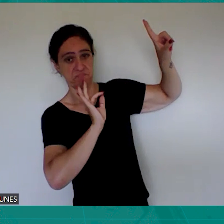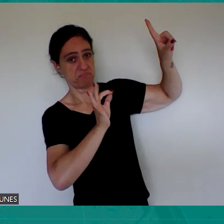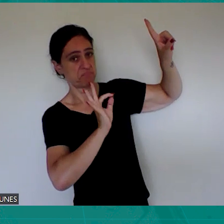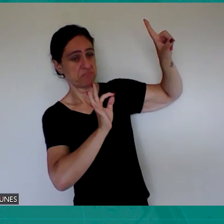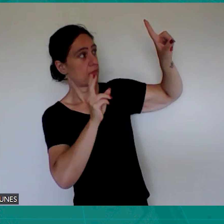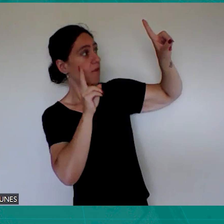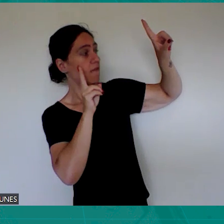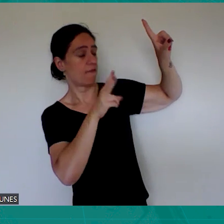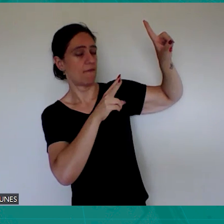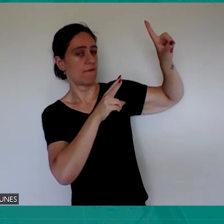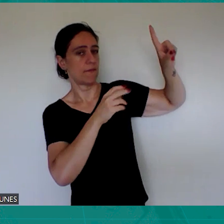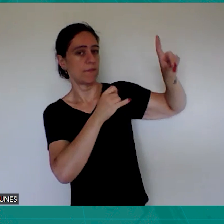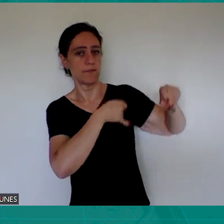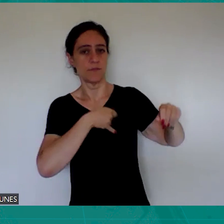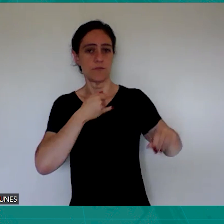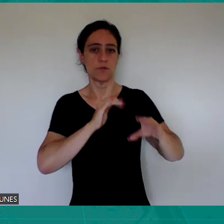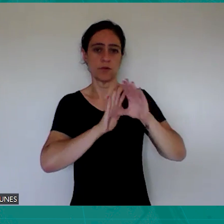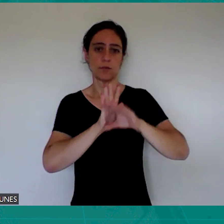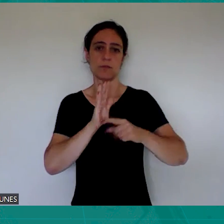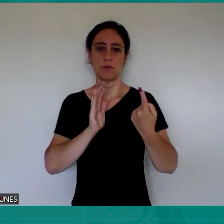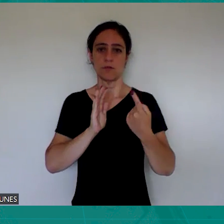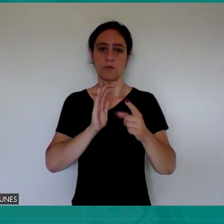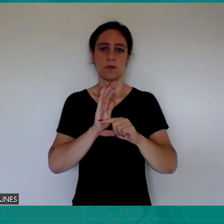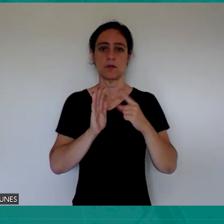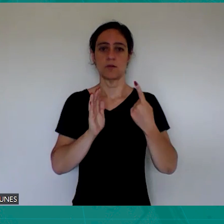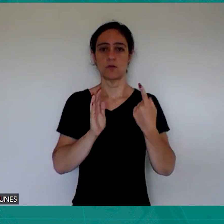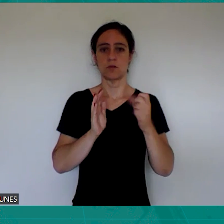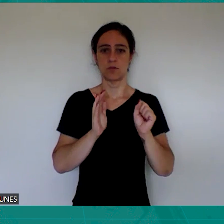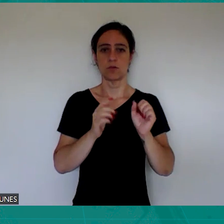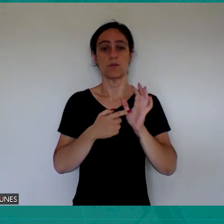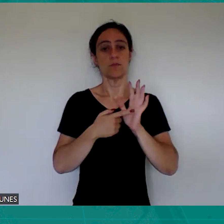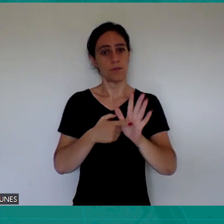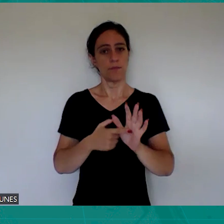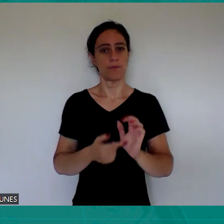1, versículo 18 fala isso. Vamos lá. João 18.